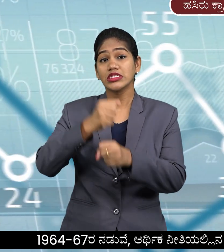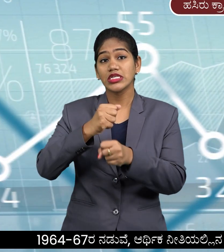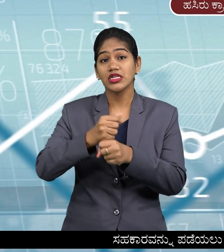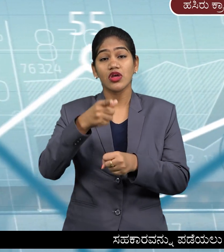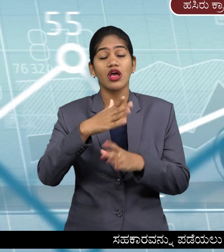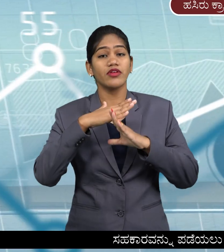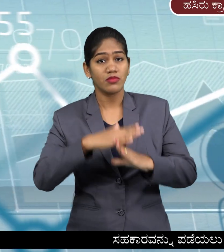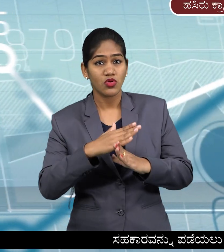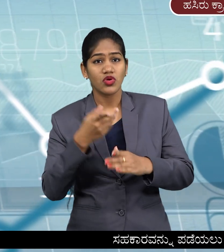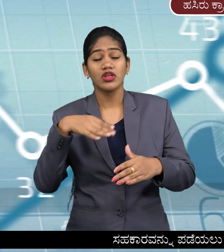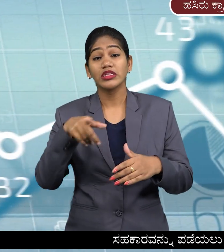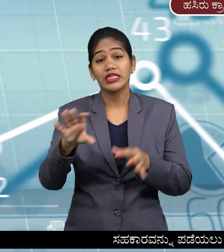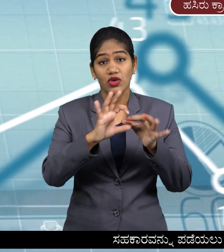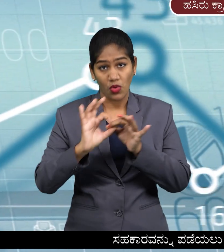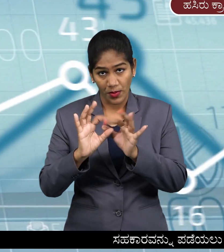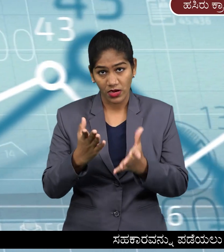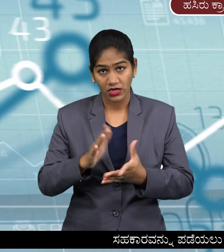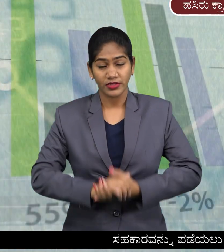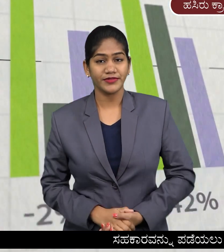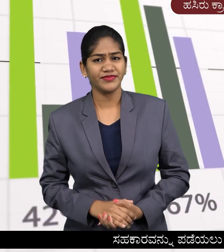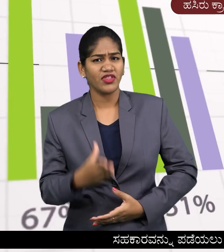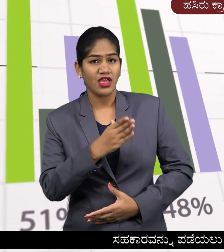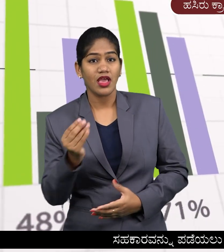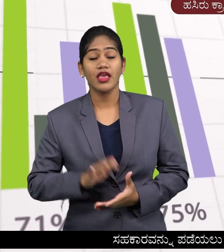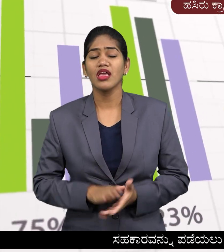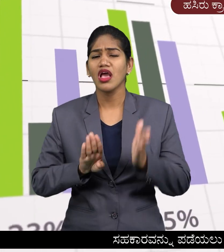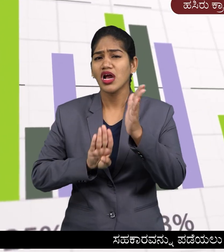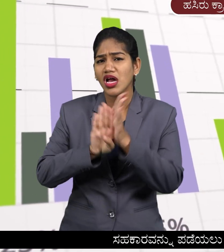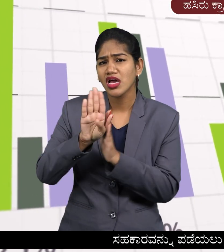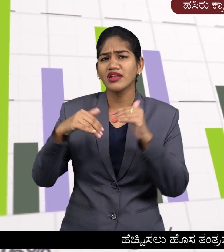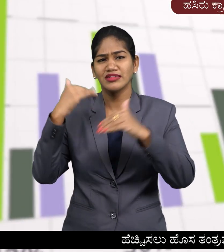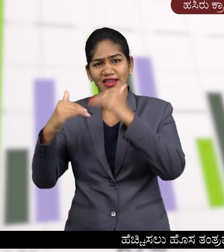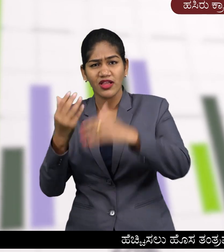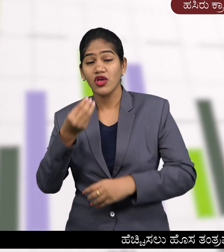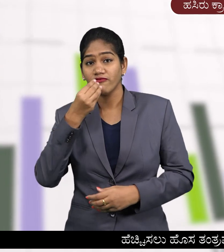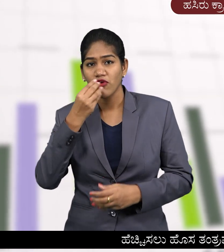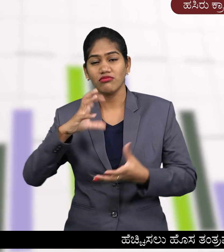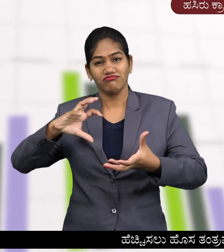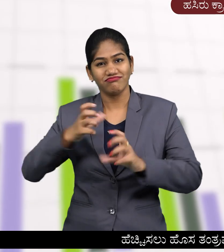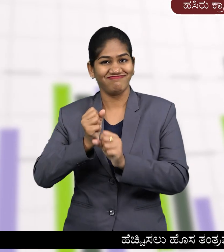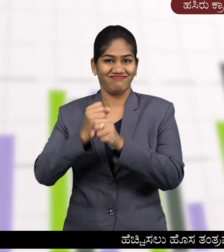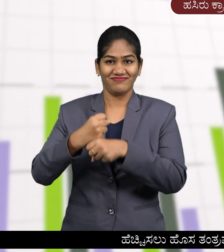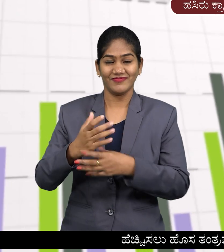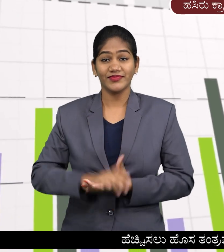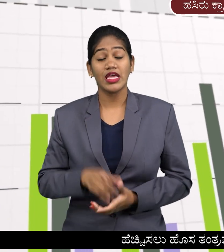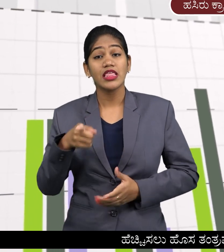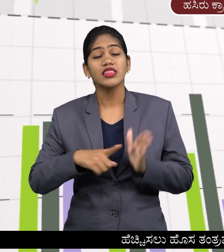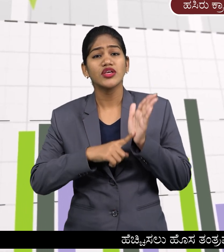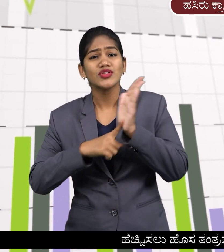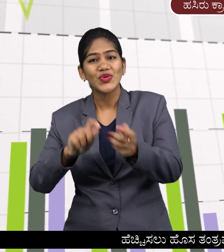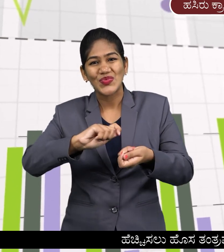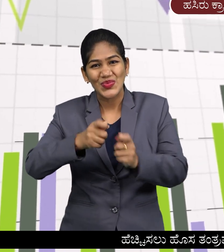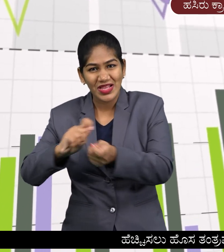ಸರ್ಕಾರದ ಸಹಕಾರವನ್ನು ಪಡೆಯಲು ಮತ್ತು ಆಹಾರ ಉತ್ಪಾದನೆಯನ್ನು ಹೆಚ್ಚಿಸಲು ಹೊಸ ತಂತ್ರವನ್ನು